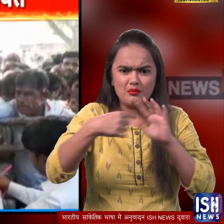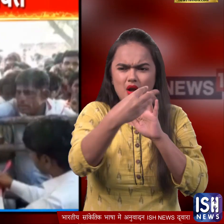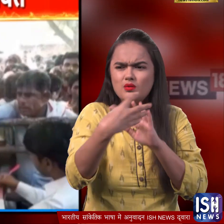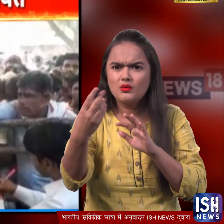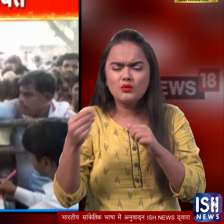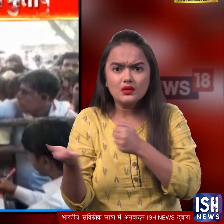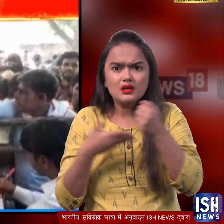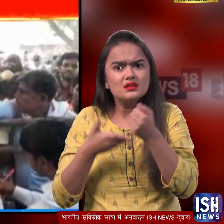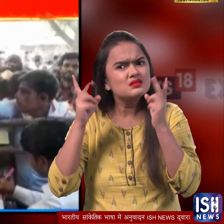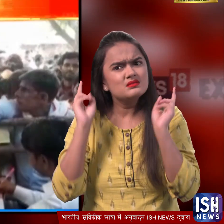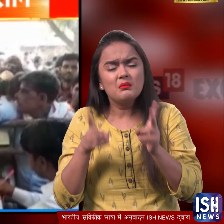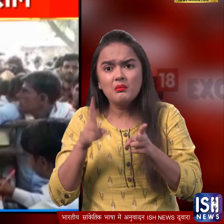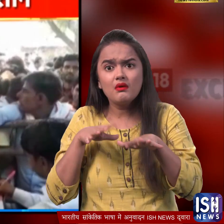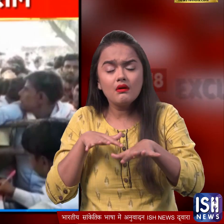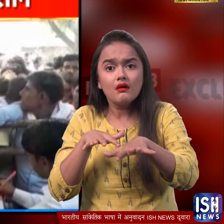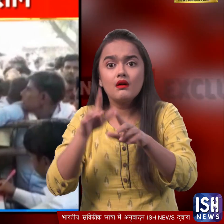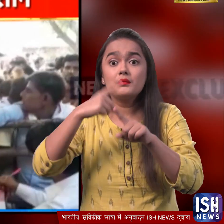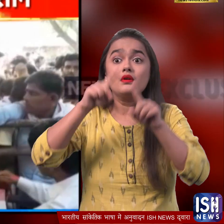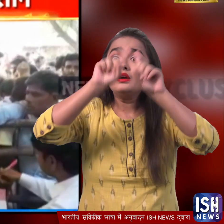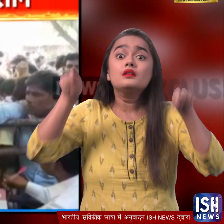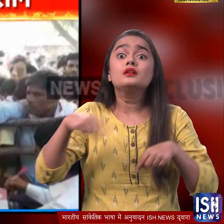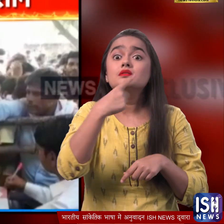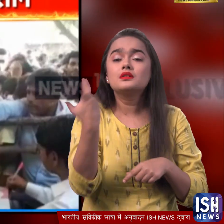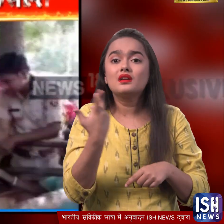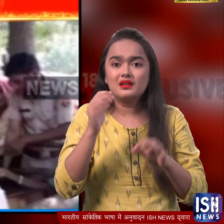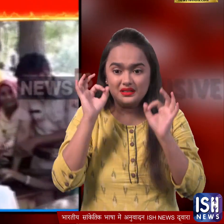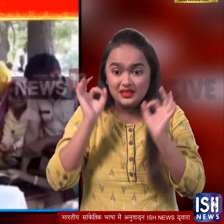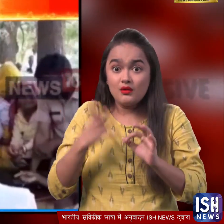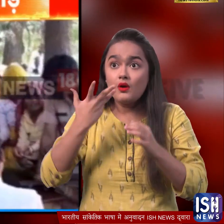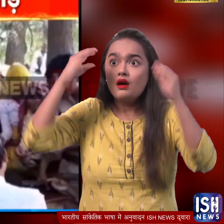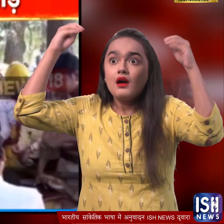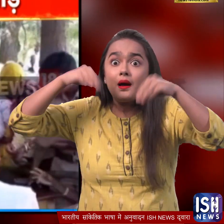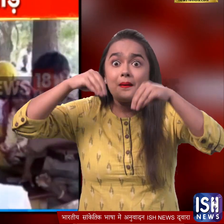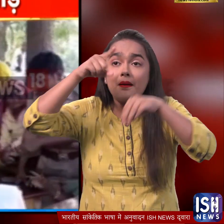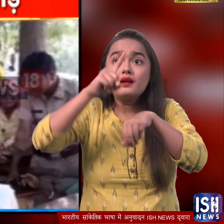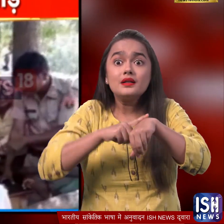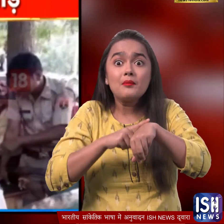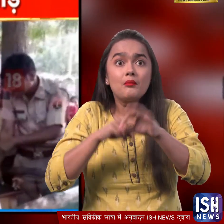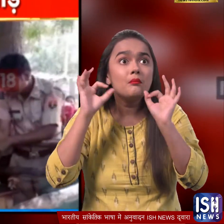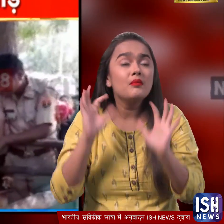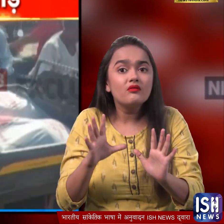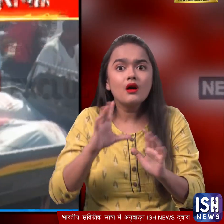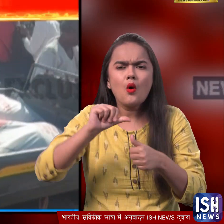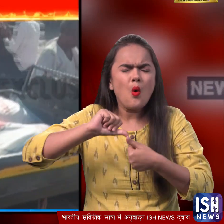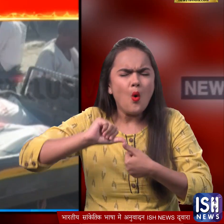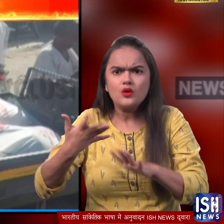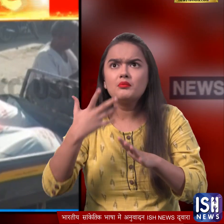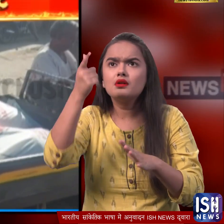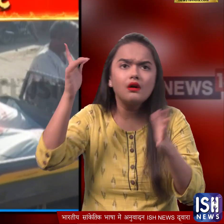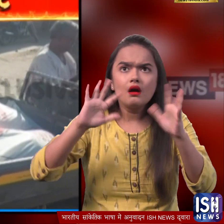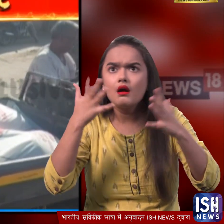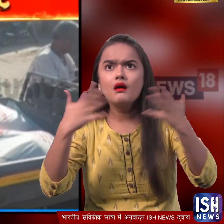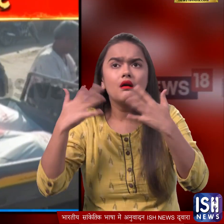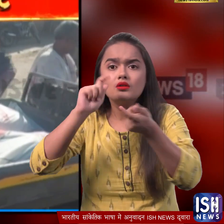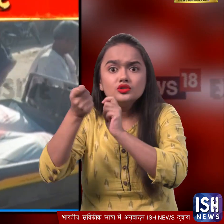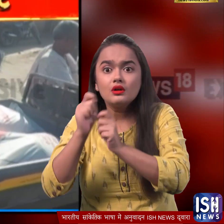बाहर किसानों की भीड़ ऐसी ही दिखी। दुकानदारों की दलील है कि सही वक्त पर बारिश होने से खाद की मांग अचानक बढ़ गई और कुछ ऐसे हालात